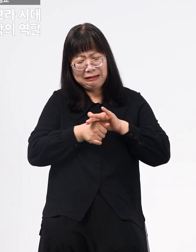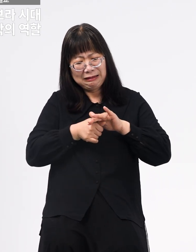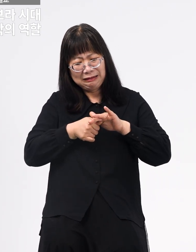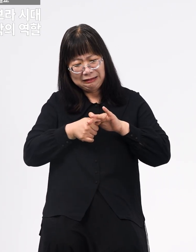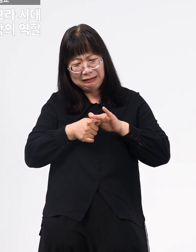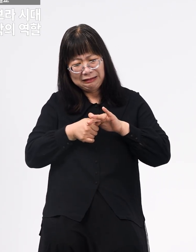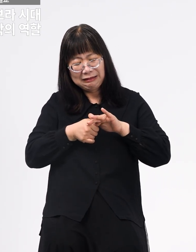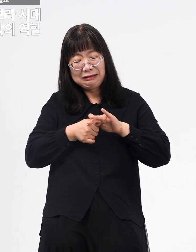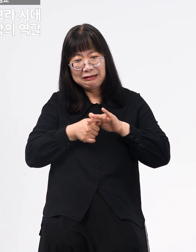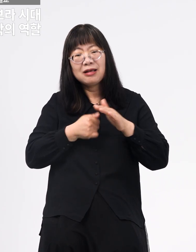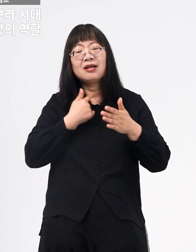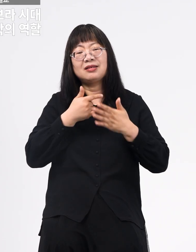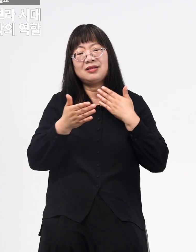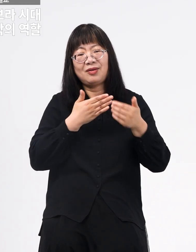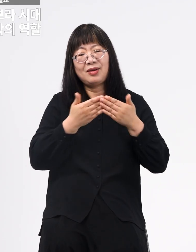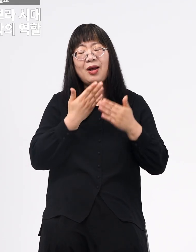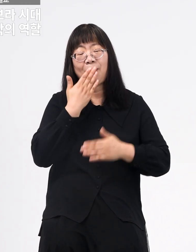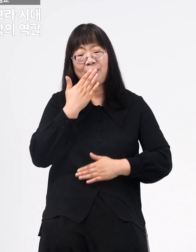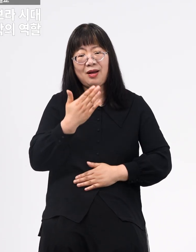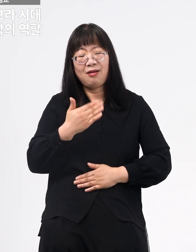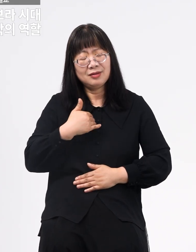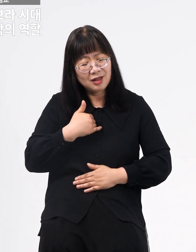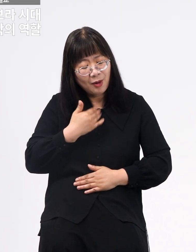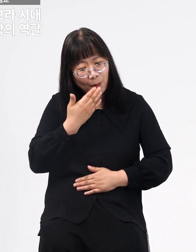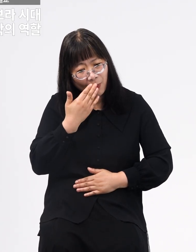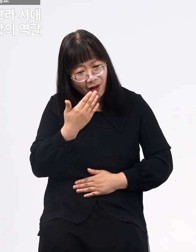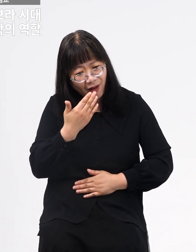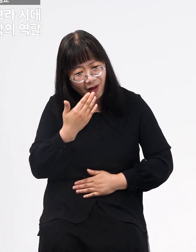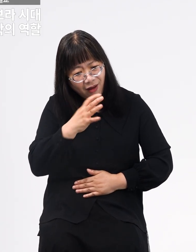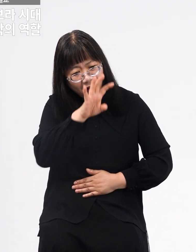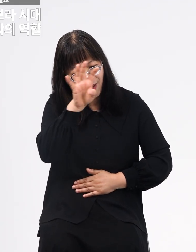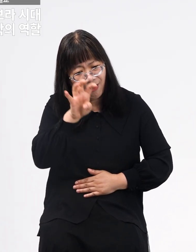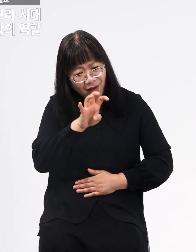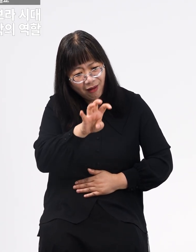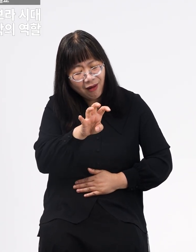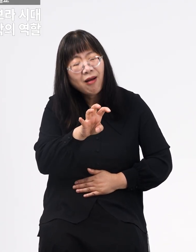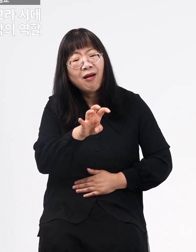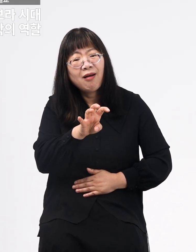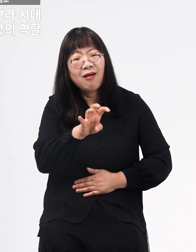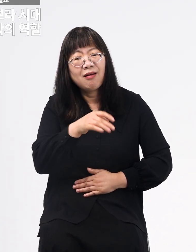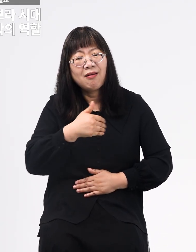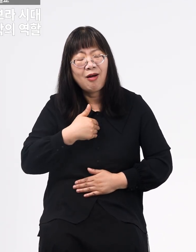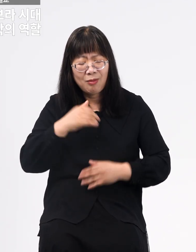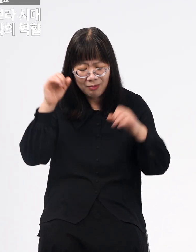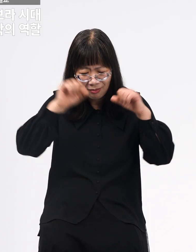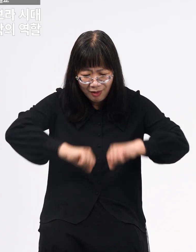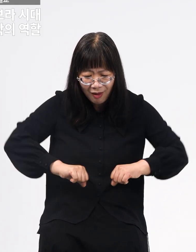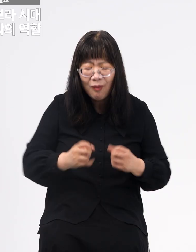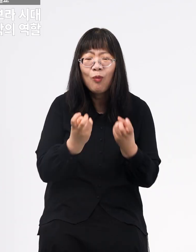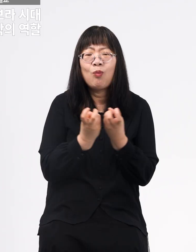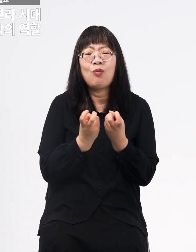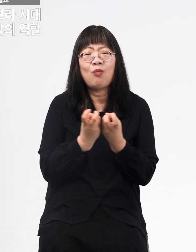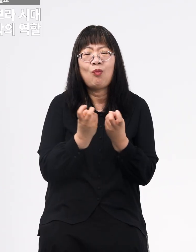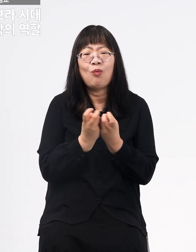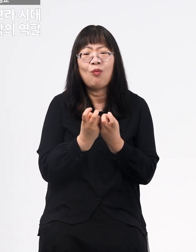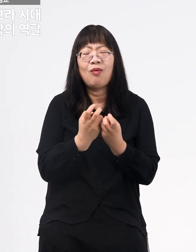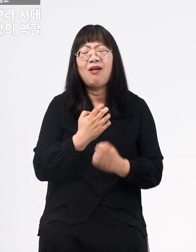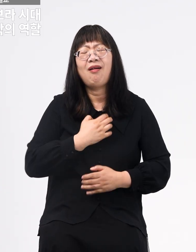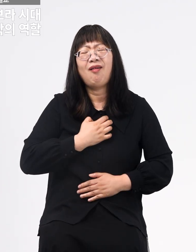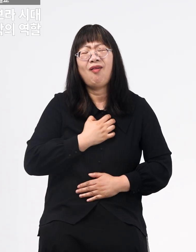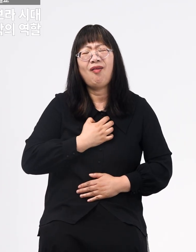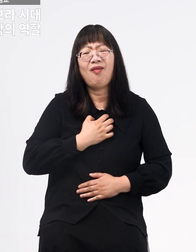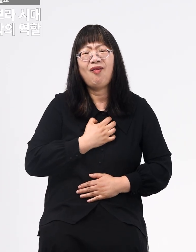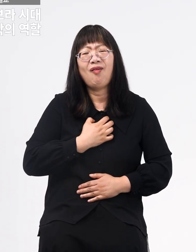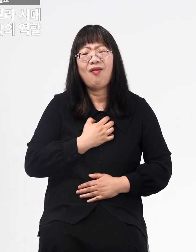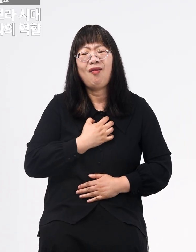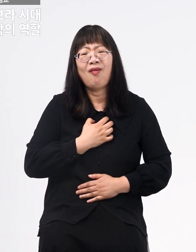두렵기도 하고 이건 내가 해도 되는 일일까? 이러다 망하면 어떻게 되지? 이번에 또 들어먹으면